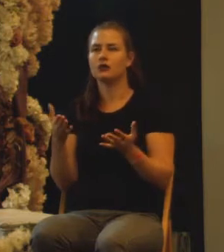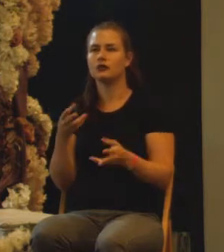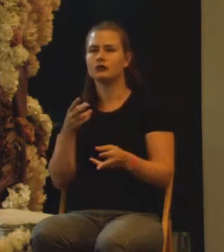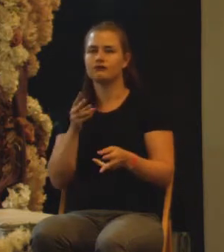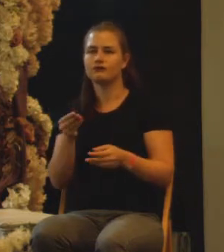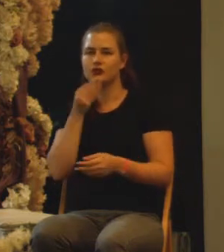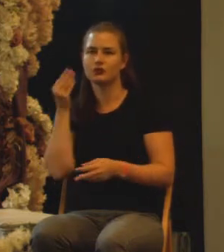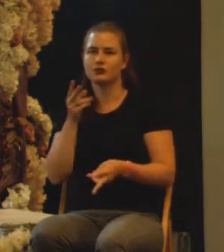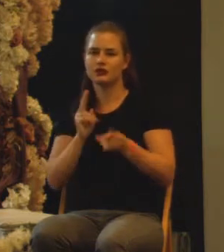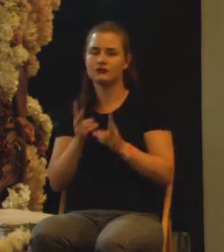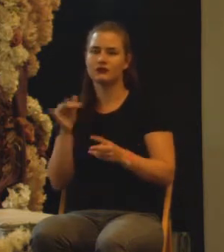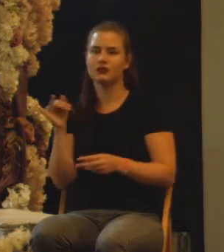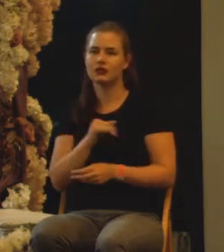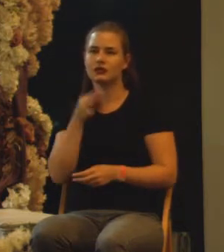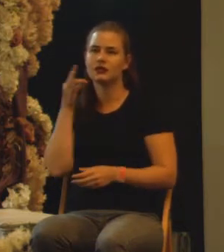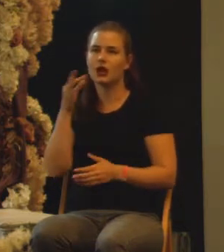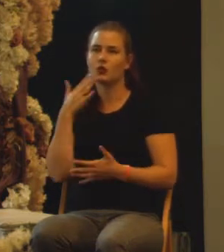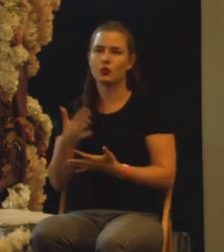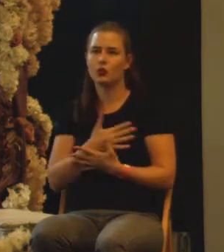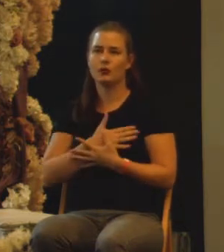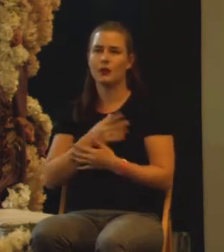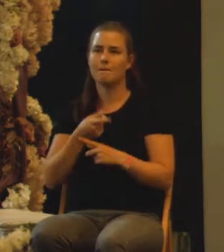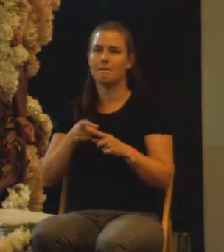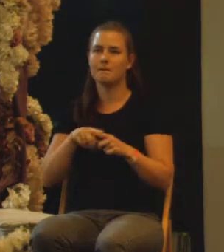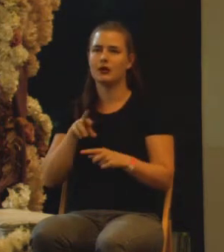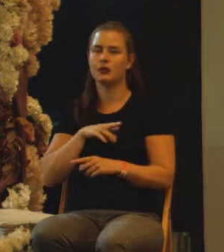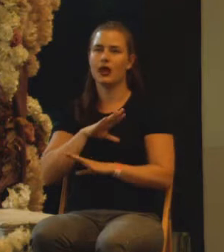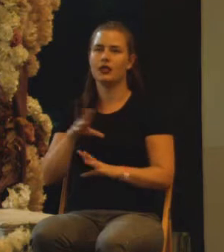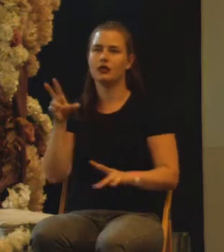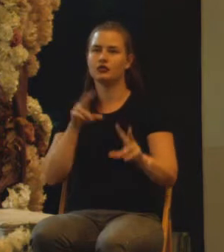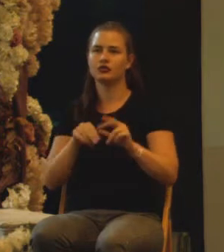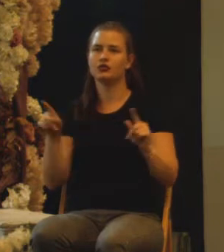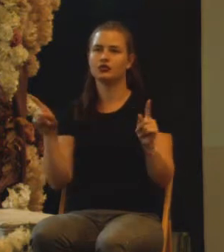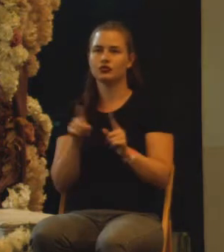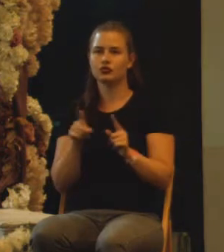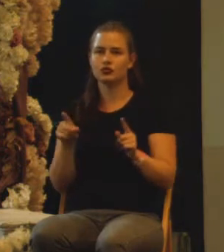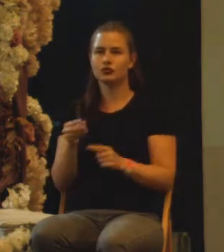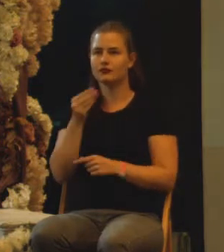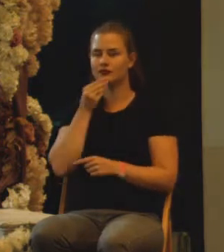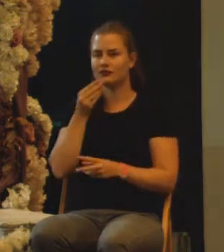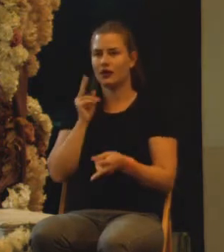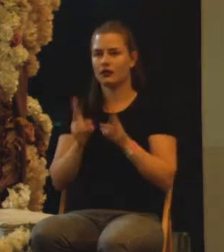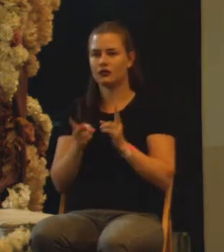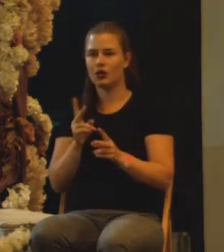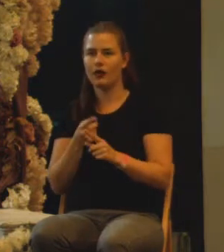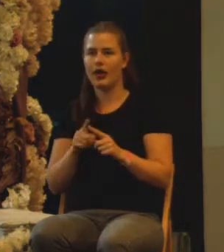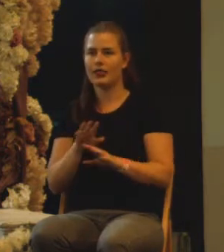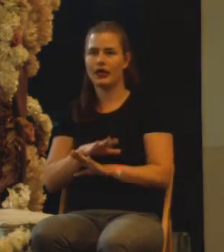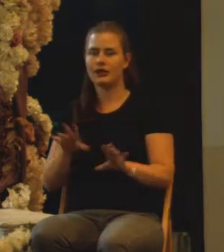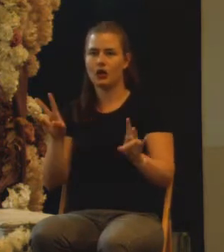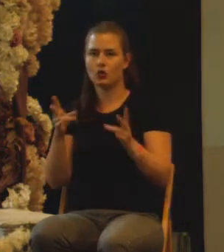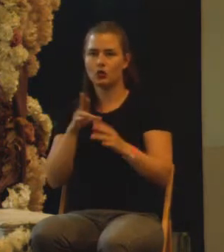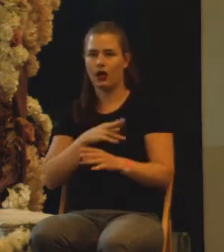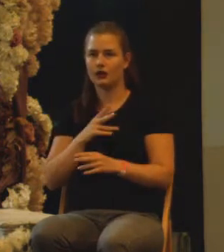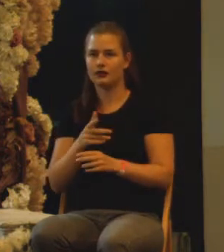сварить и сказать «люблю». Вот. Поэтому я не считаю, что гастрономия, кулинария, что это не круто. Я,